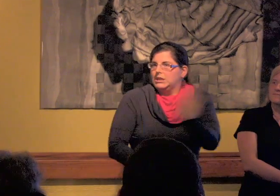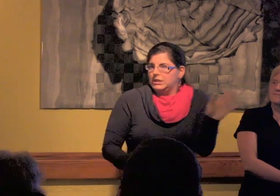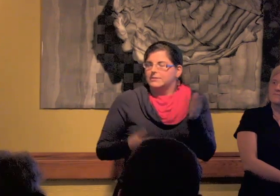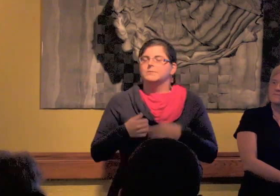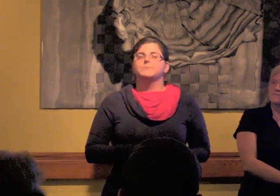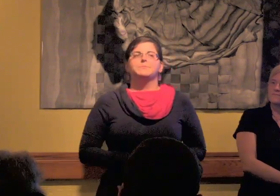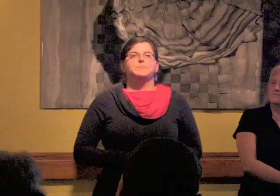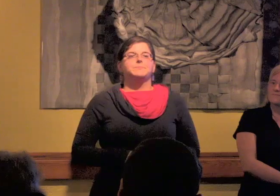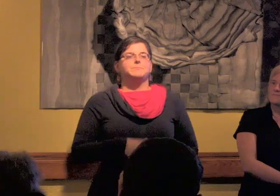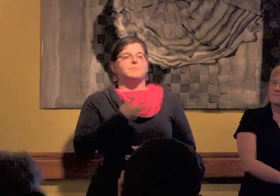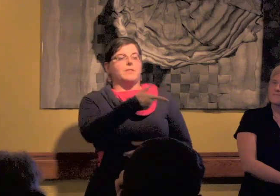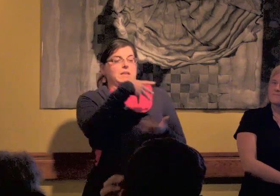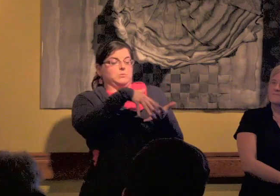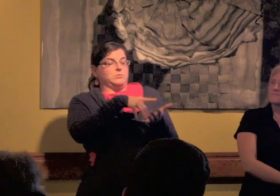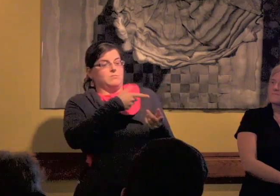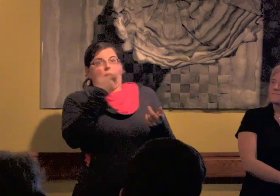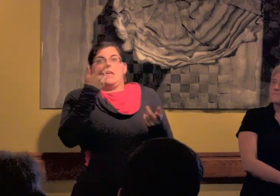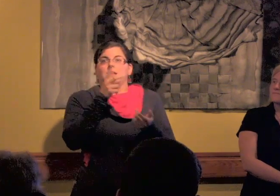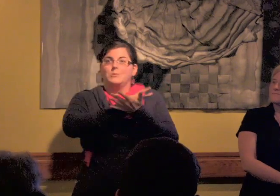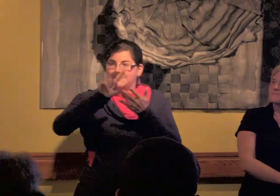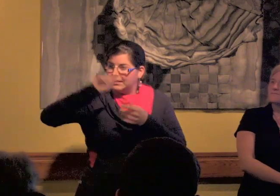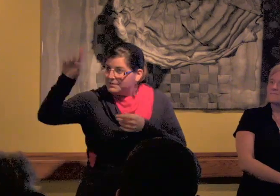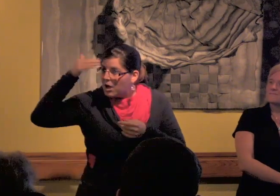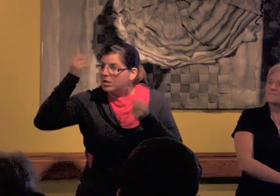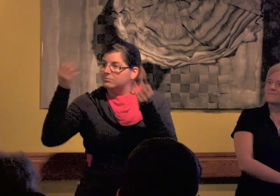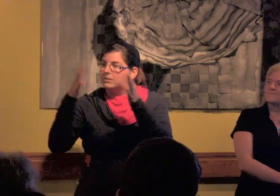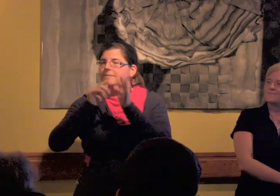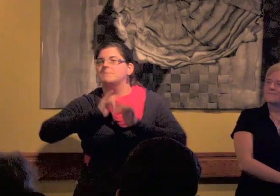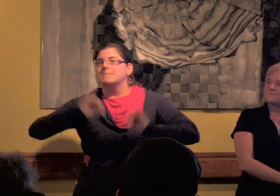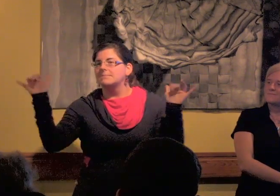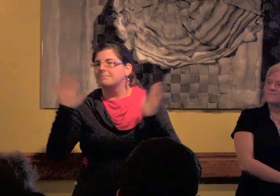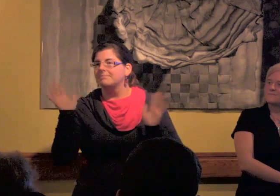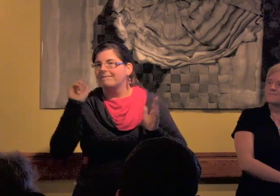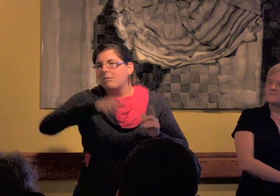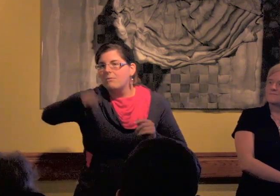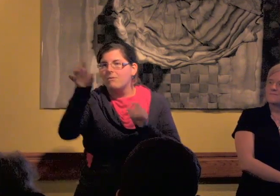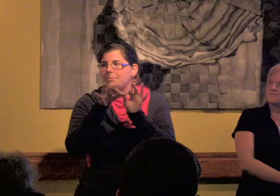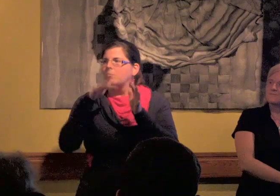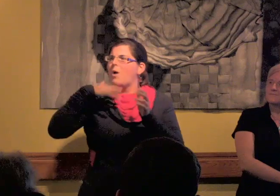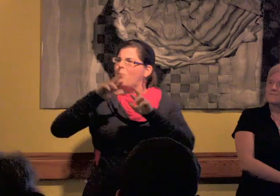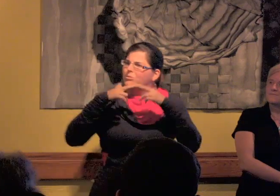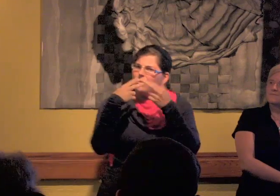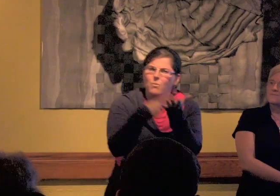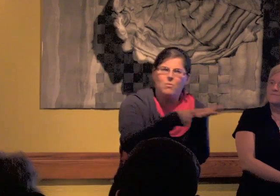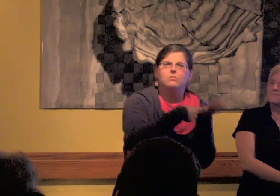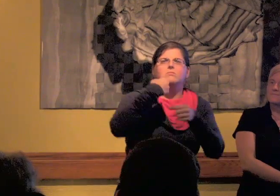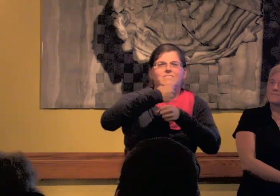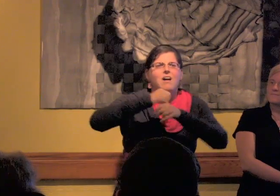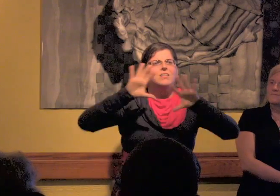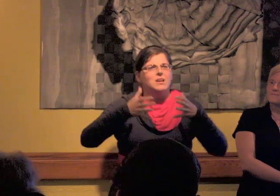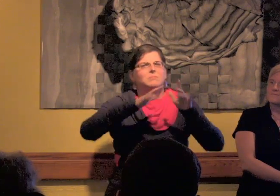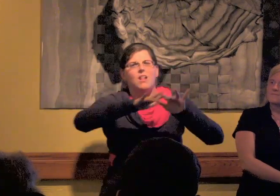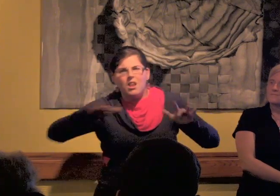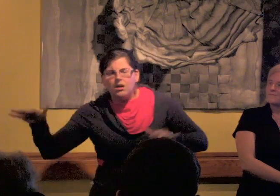Elle ne pouvait pas avoir son baccalauréat si elle ne faisait pas ce stage. Et donc, c'était pendant 2 semaines, un stage au Maroc, et elle se doit d'avoir un interprète